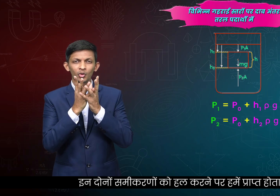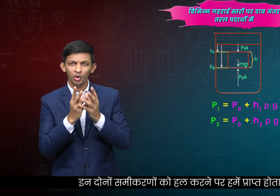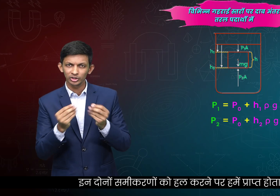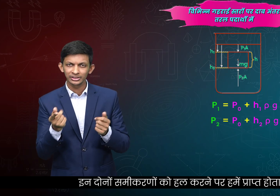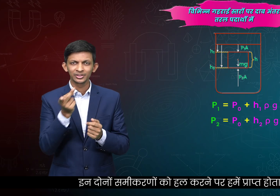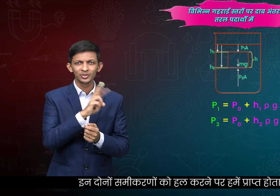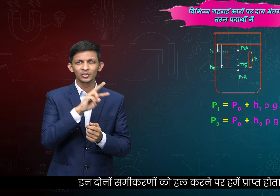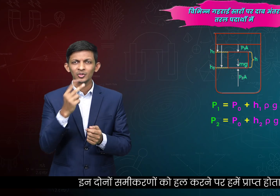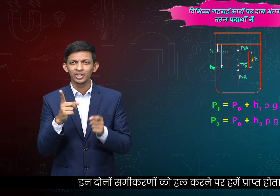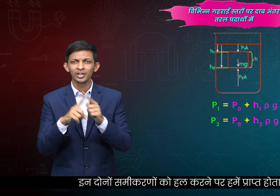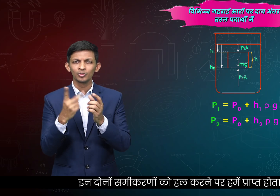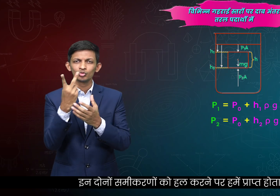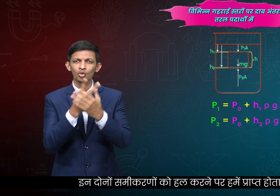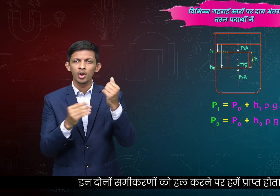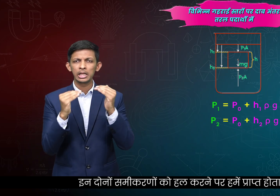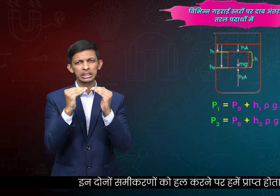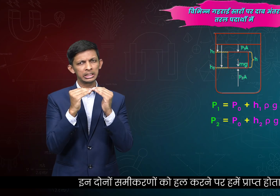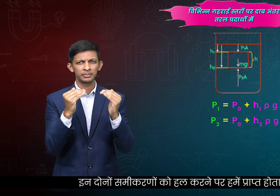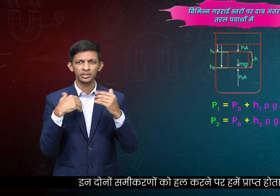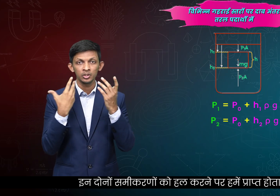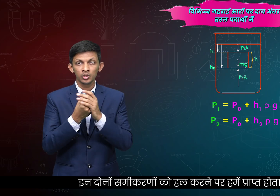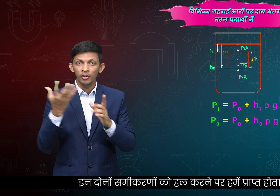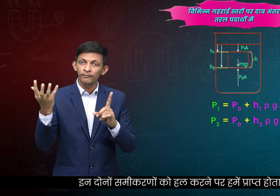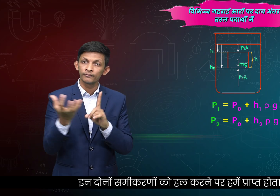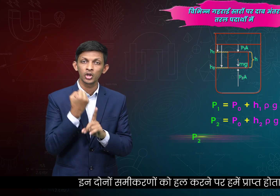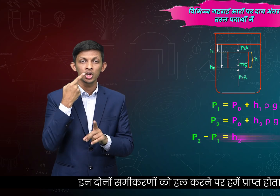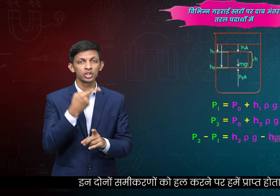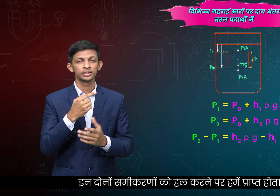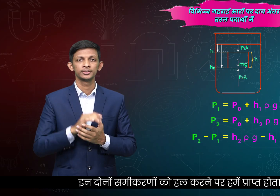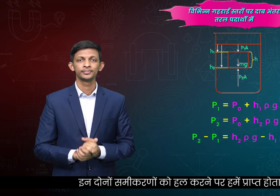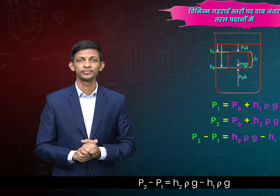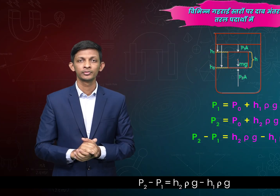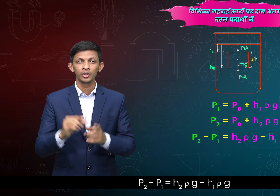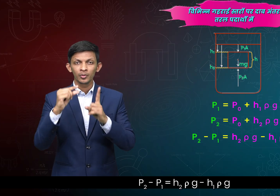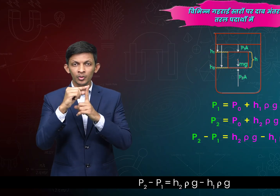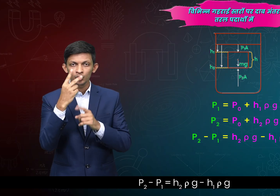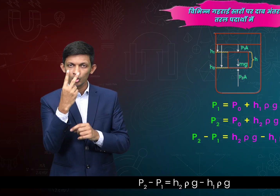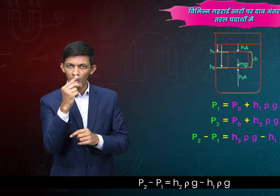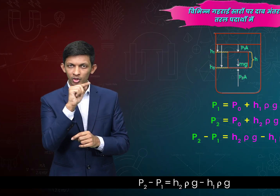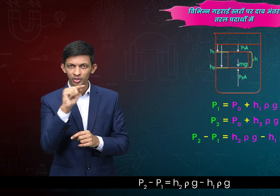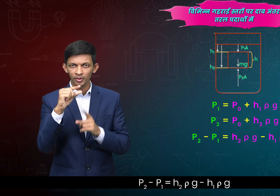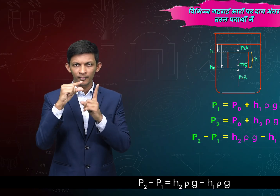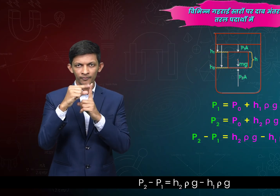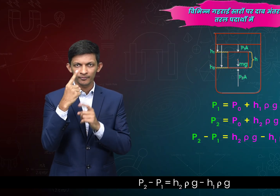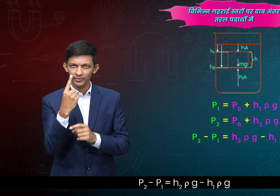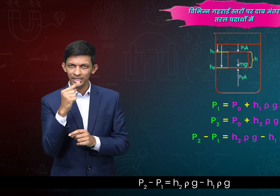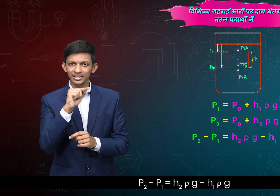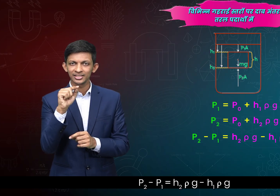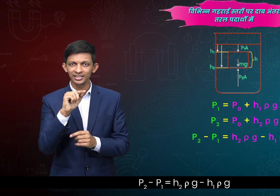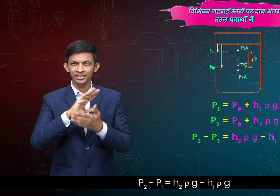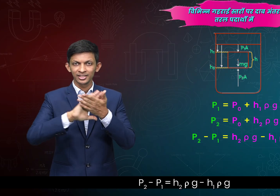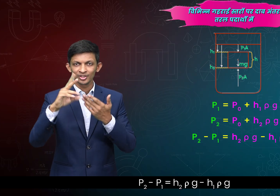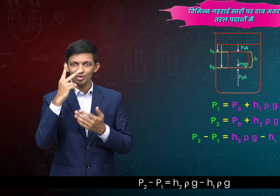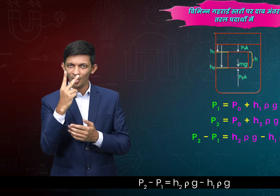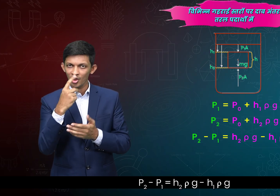इन दोनों समीकरणों को हल करने पर हमें प्राप्त होता है P2 माइनस P1